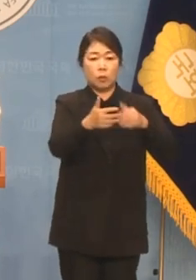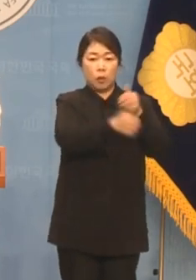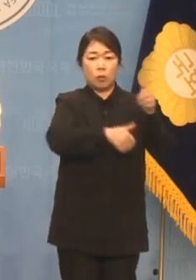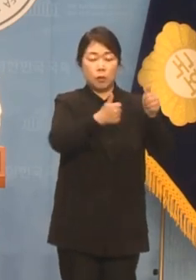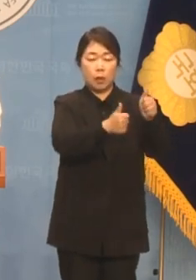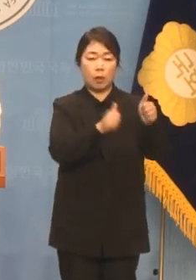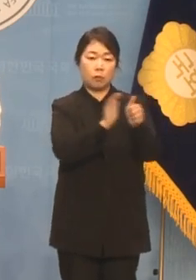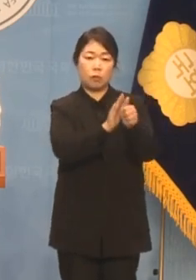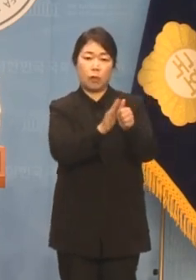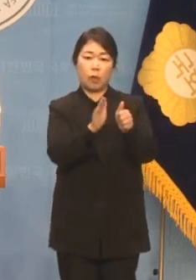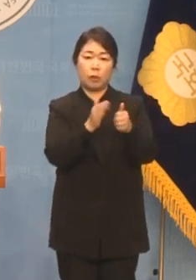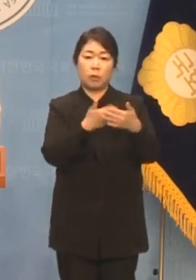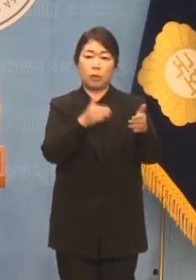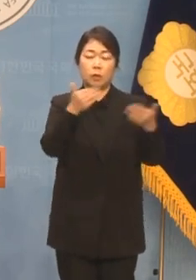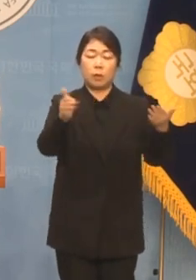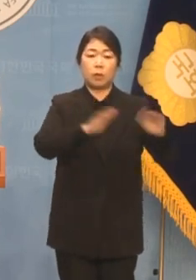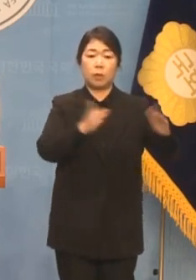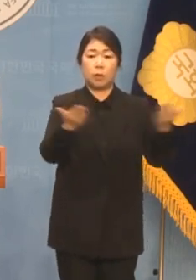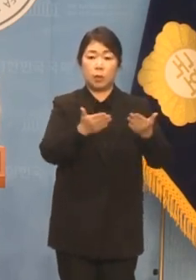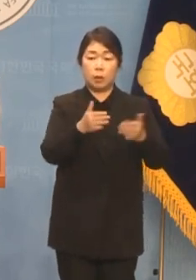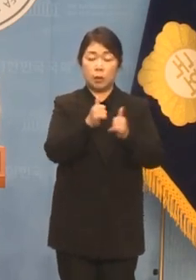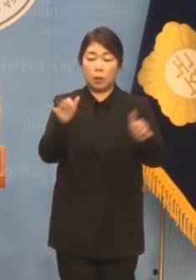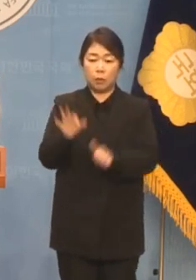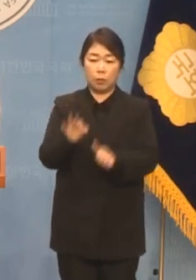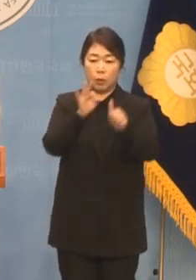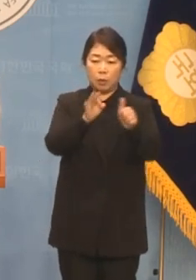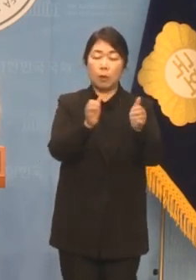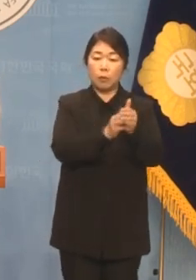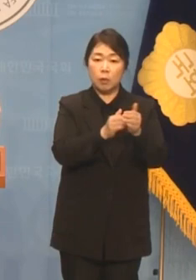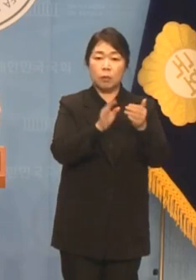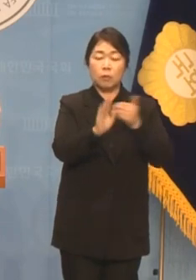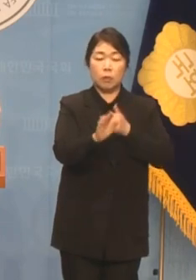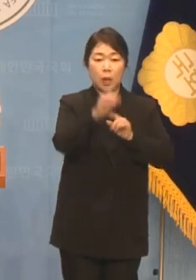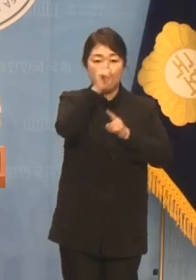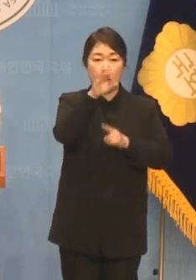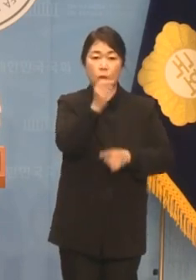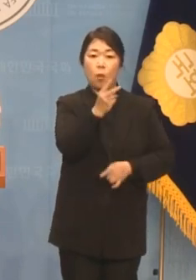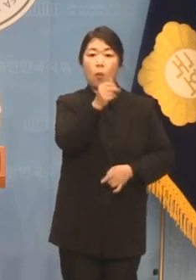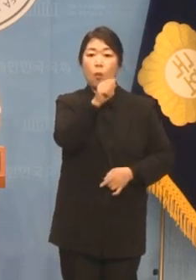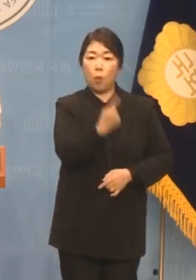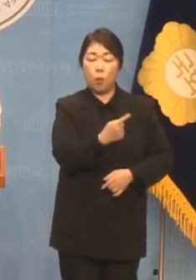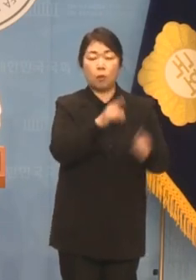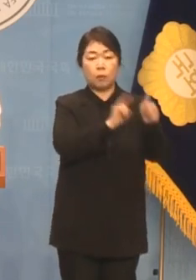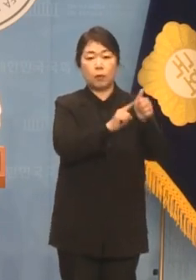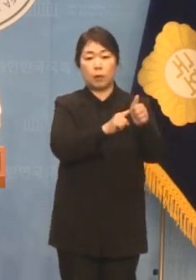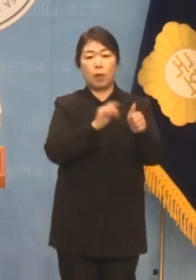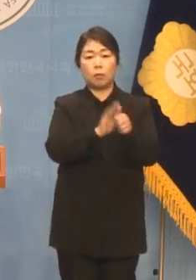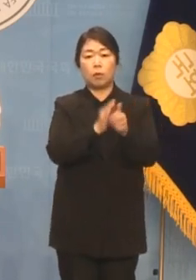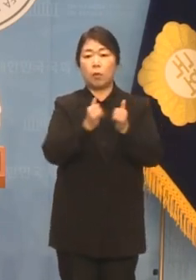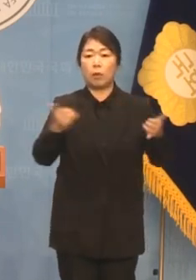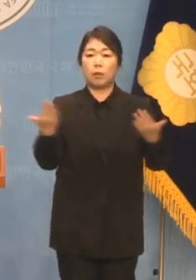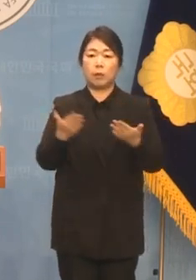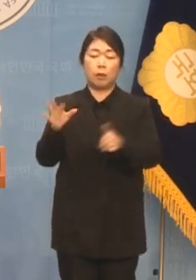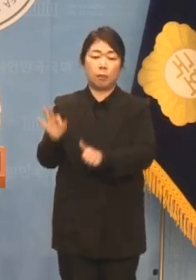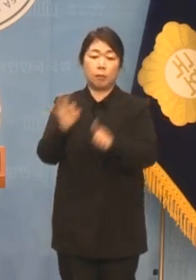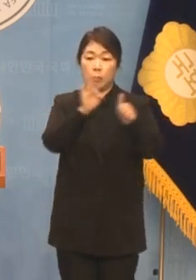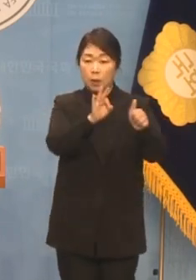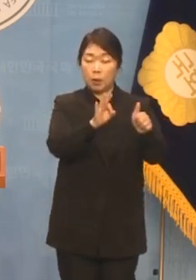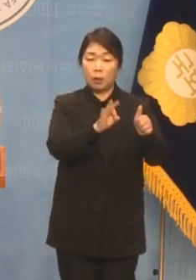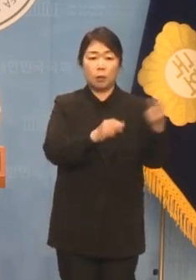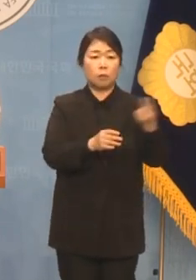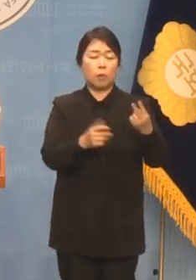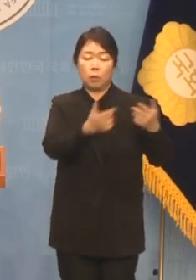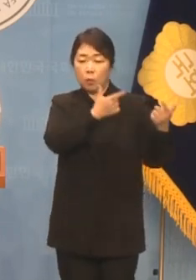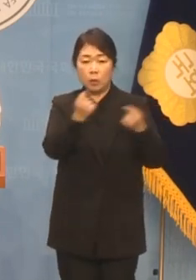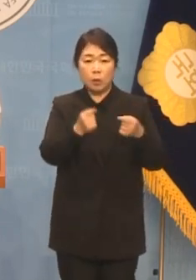실장으로 되었다가이어서 서대문에 출마하는 이용호 후보의 비서관으로 용됐다 두 사람 모두